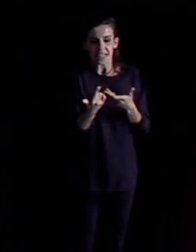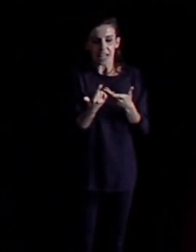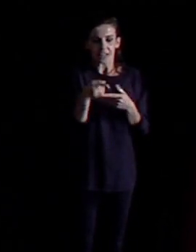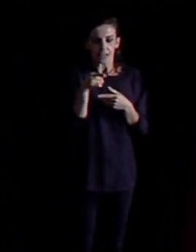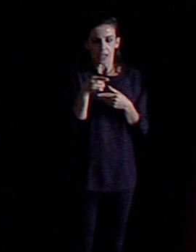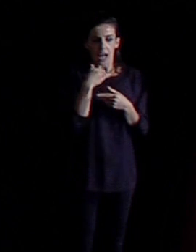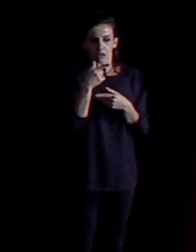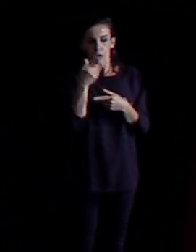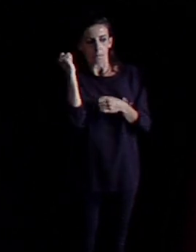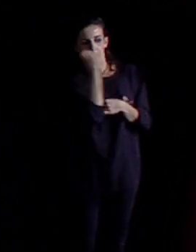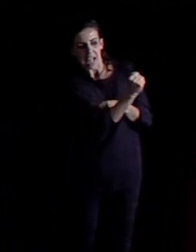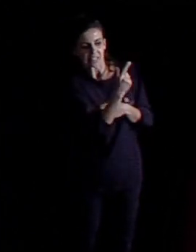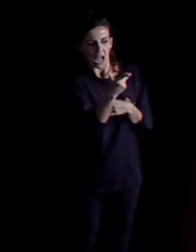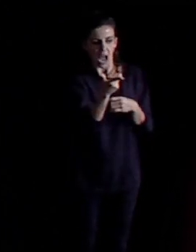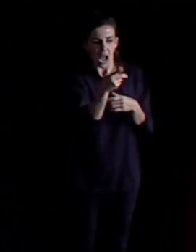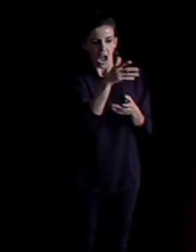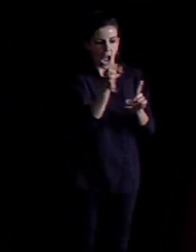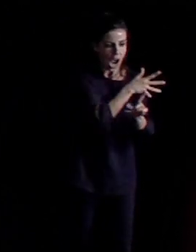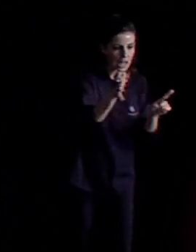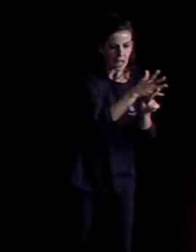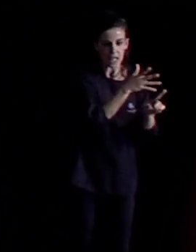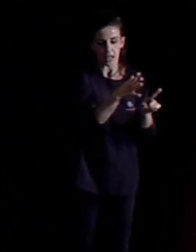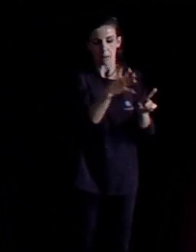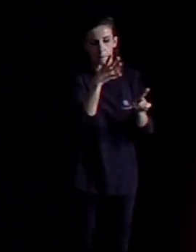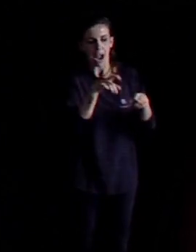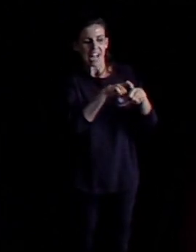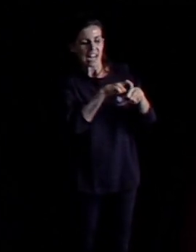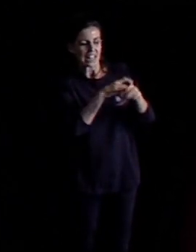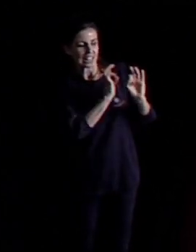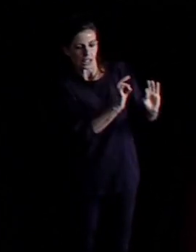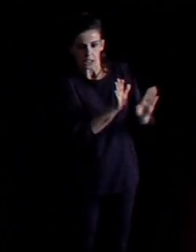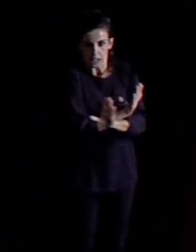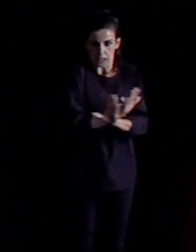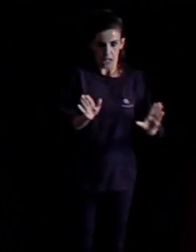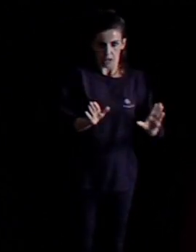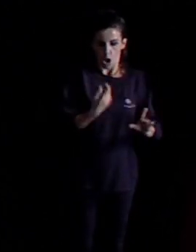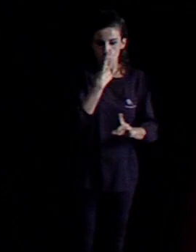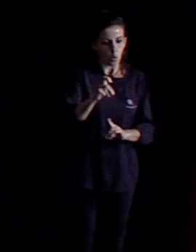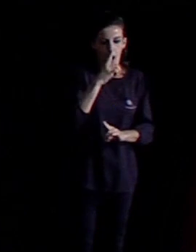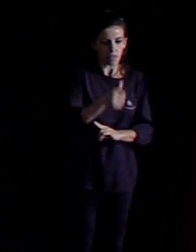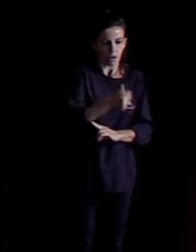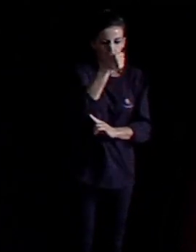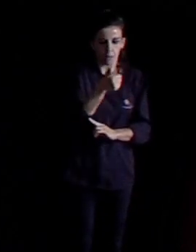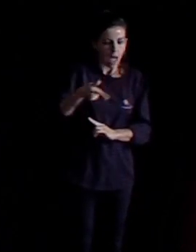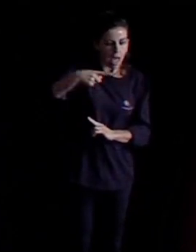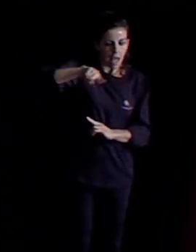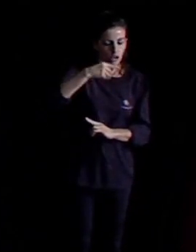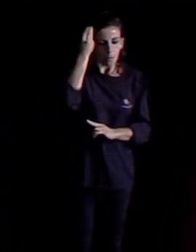mata o agrede a tal o a cual por tal o cual característica, ya está, sin más. Ellos creen que son